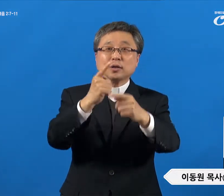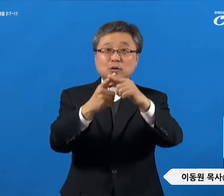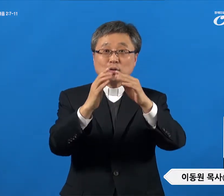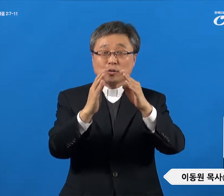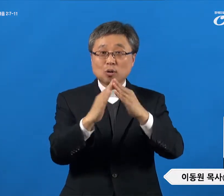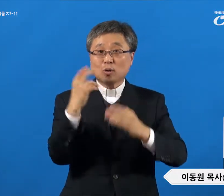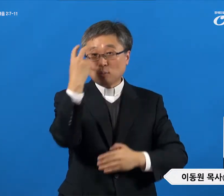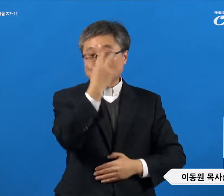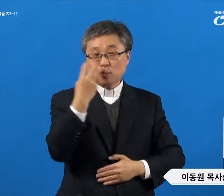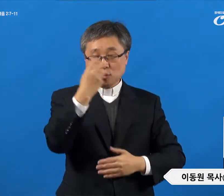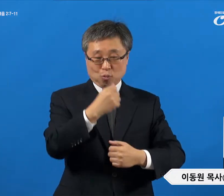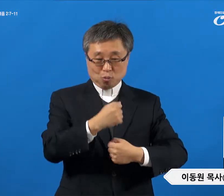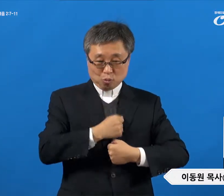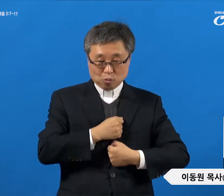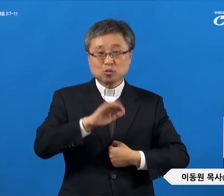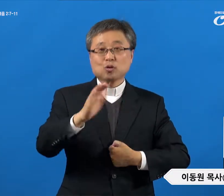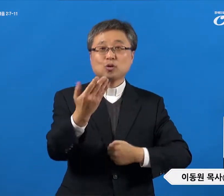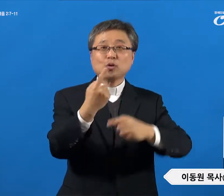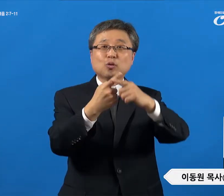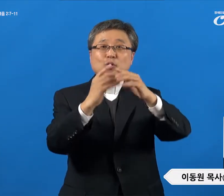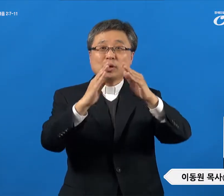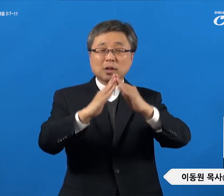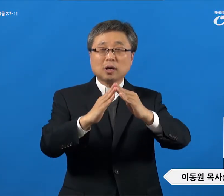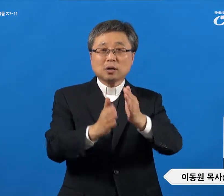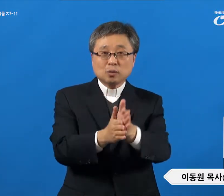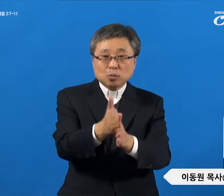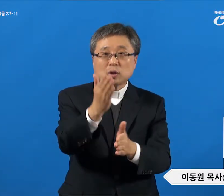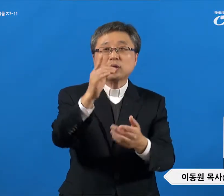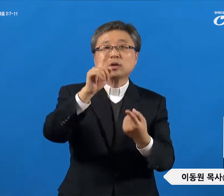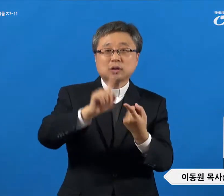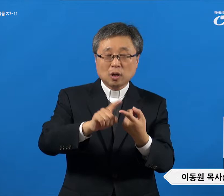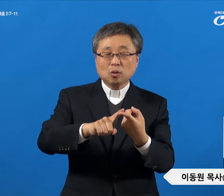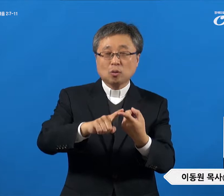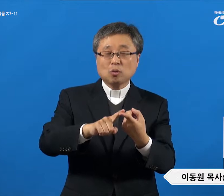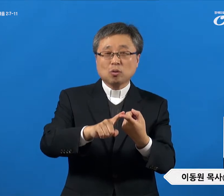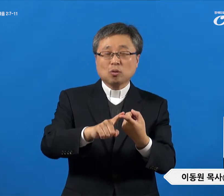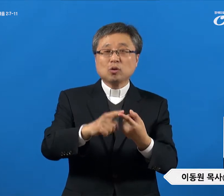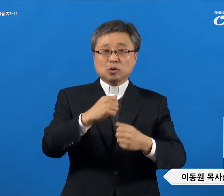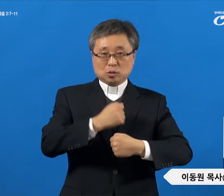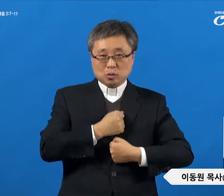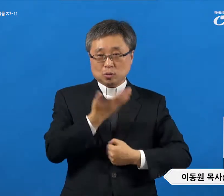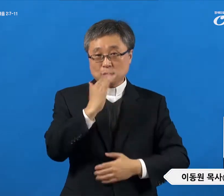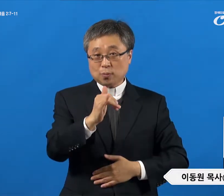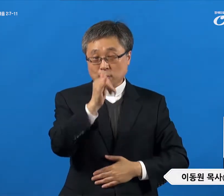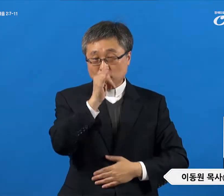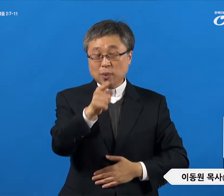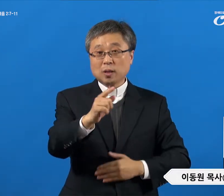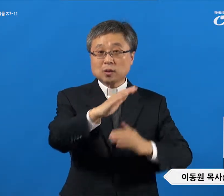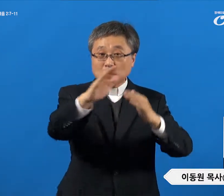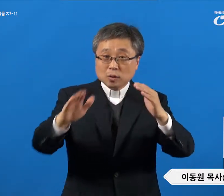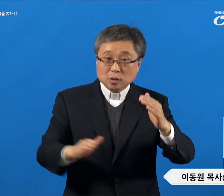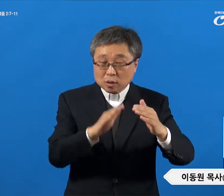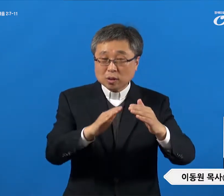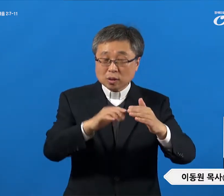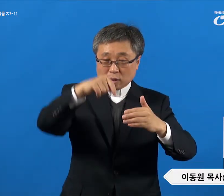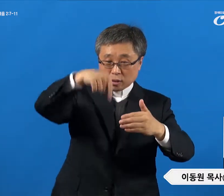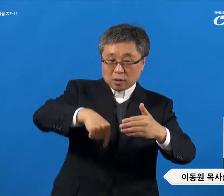거예요. 이 교회당 건물이 그대로 보존이 된 거예요. 네. 그리고 이 교인들은 전혀 이 내전 상태 속에서 피해를 입지